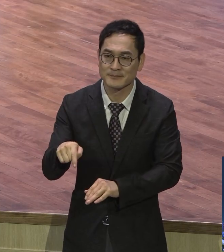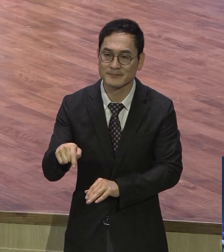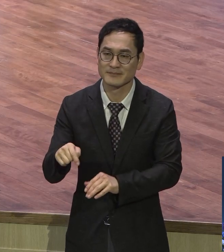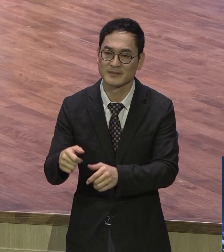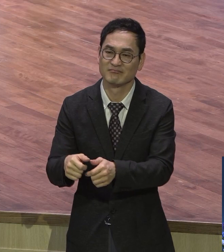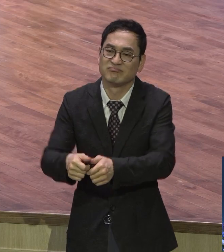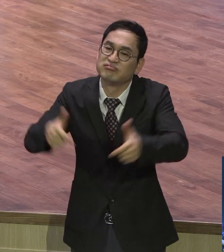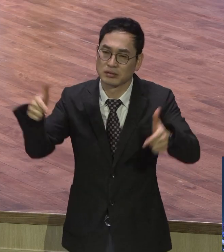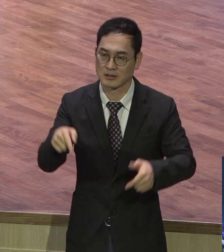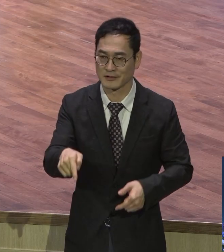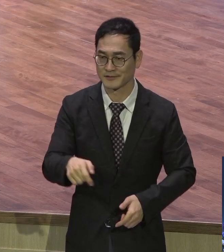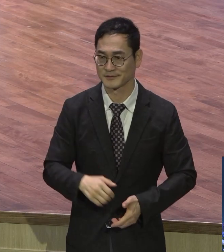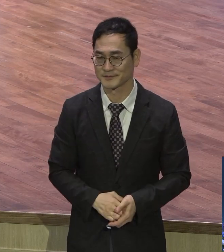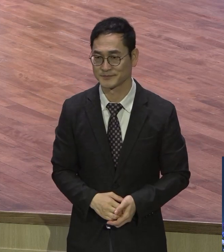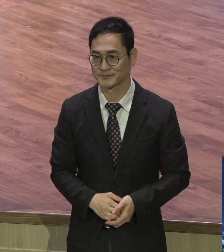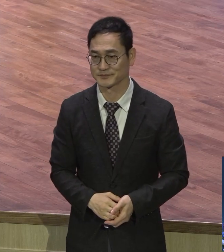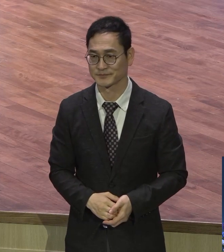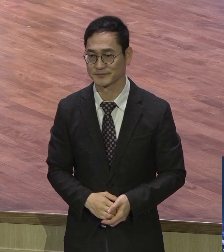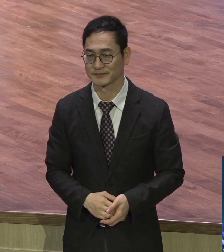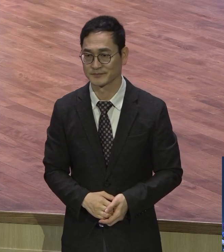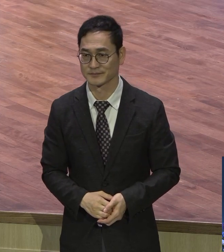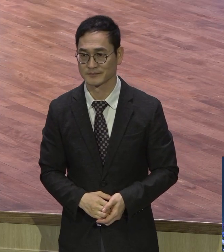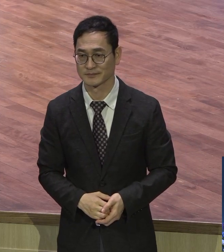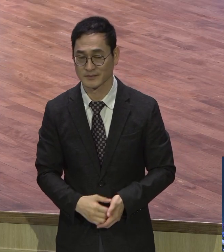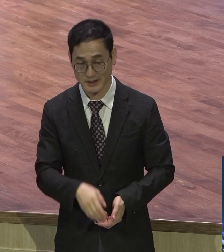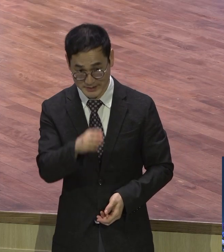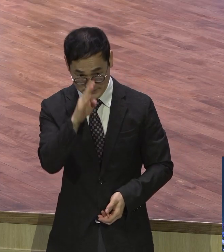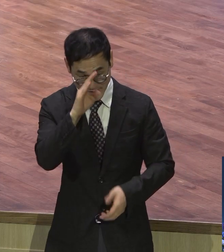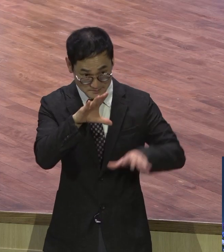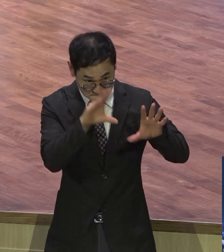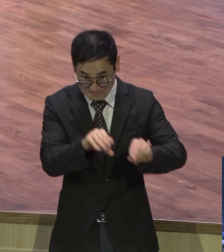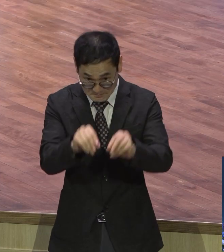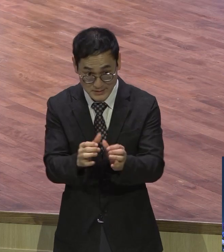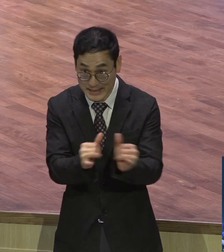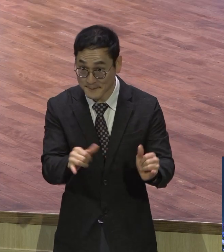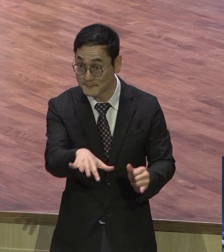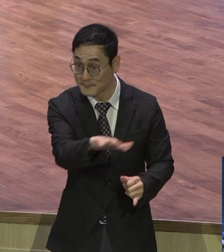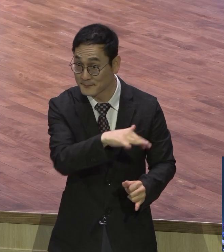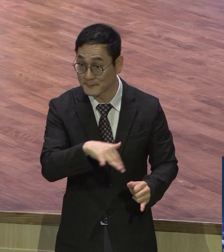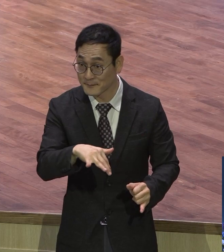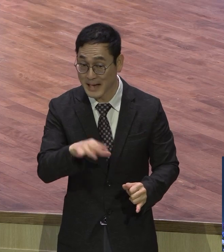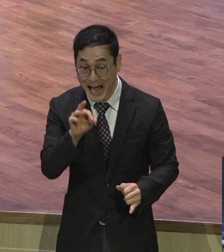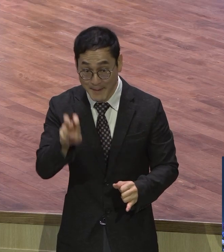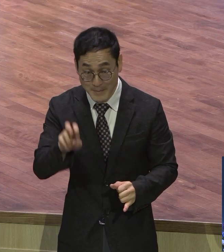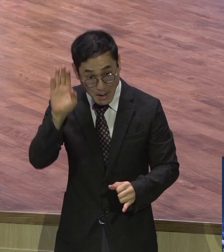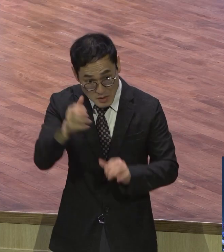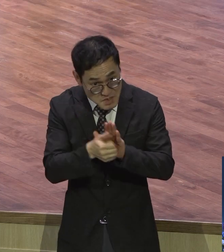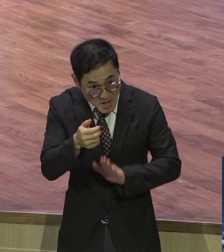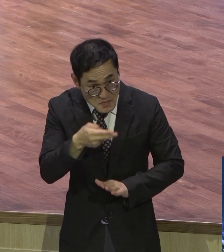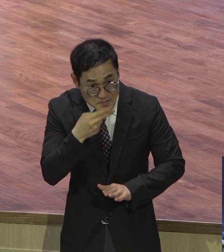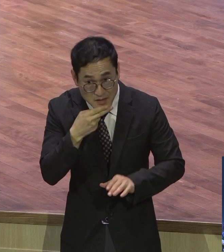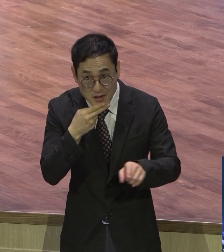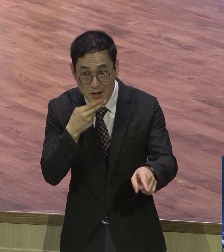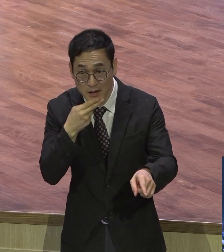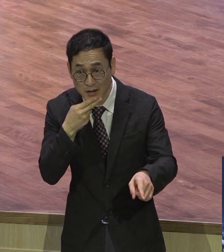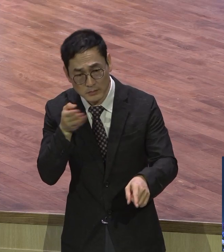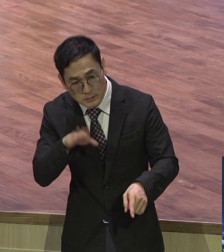박사가 기적적으로 치료된 사람들을 봤다. 도저히 살 수 없는데 기적적으로 치료된 사람들을